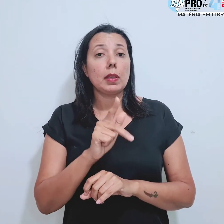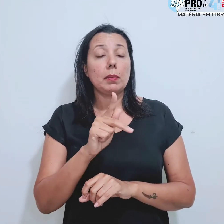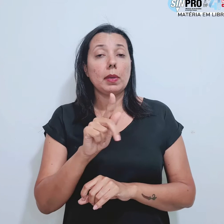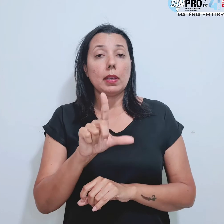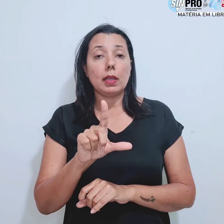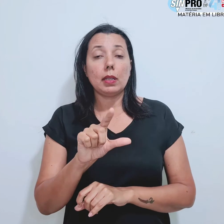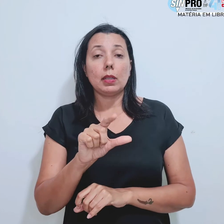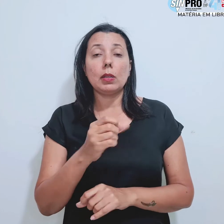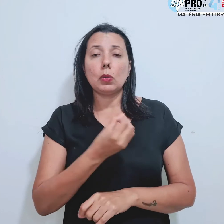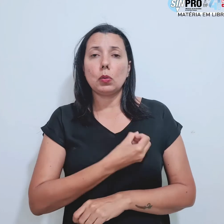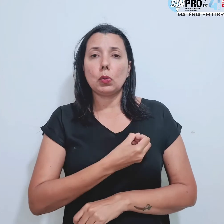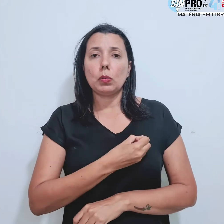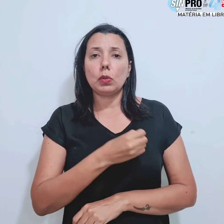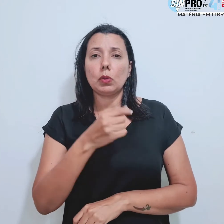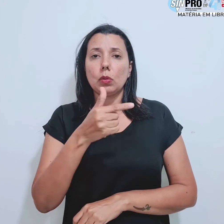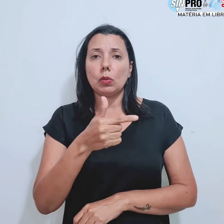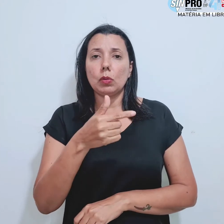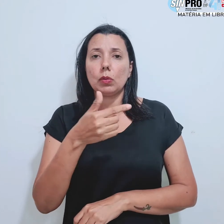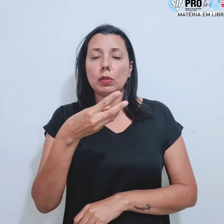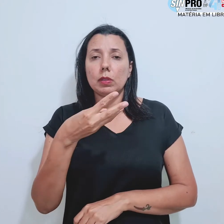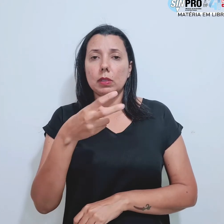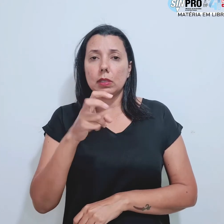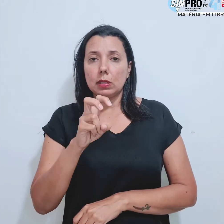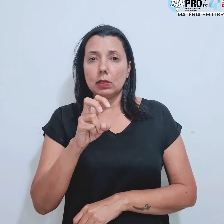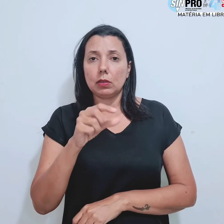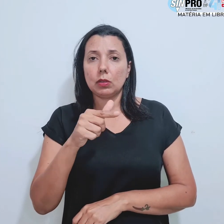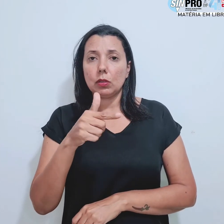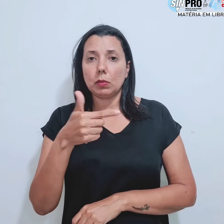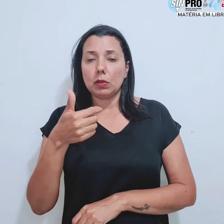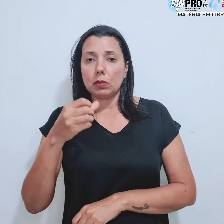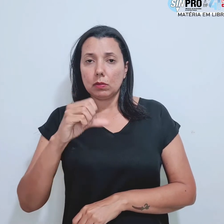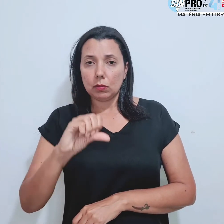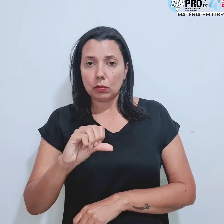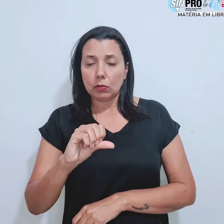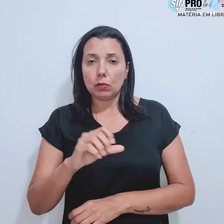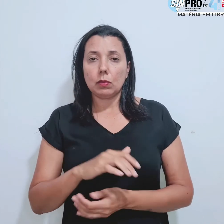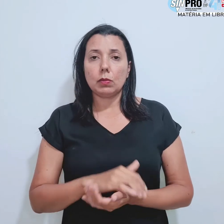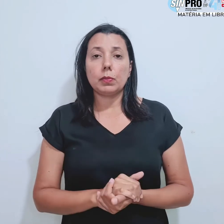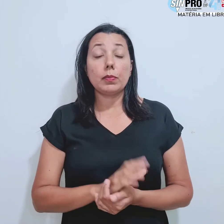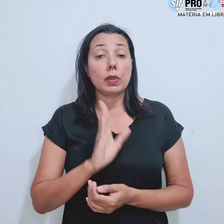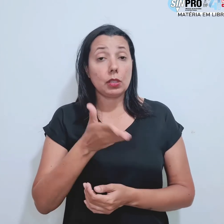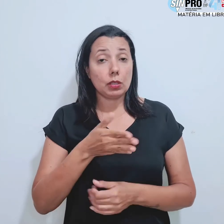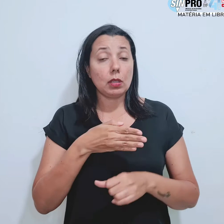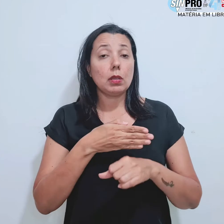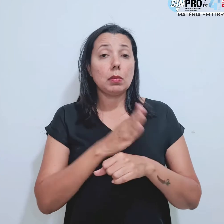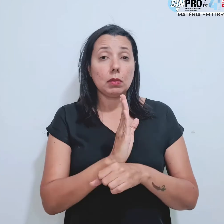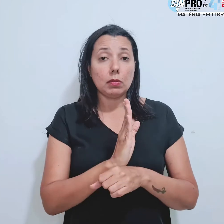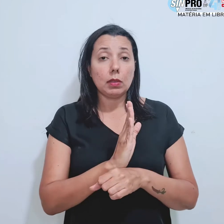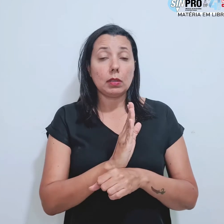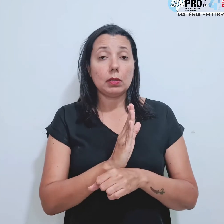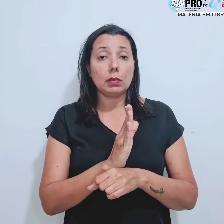PL número 235 de 2019, já aprovado pela